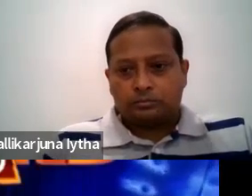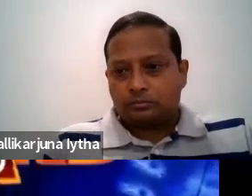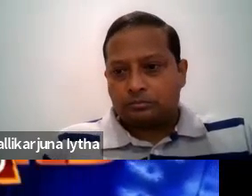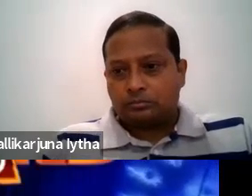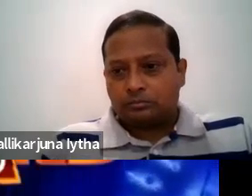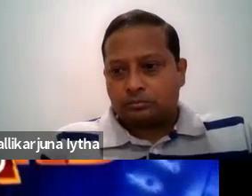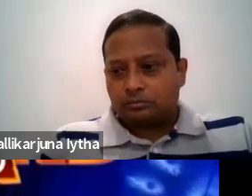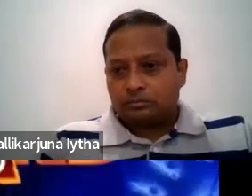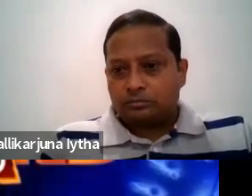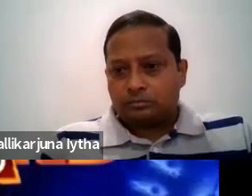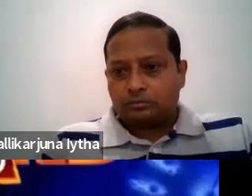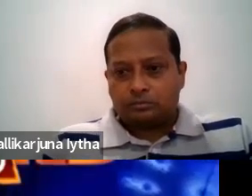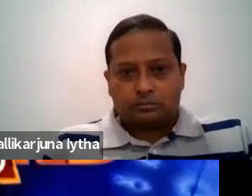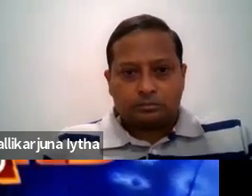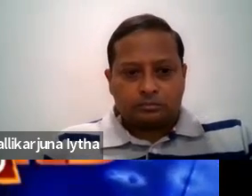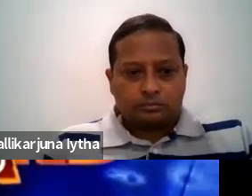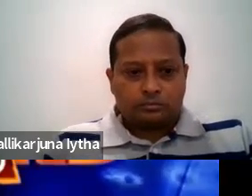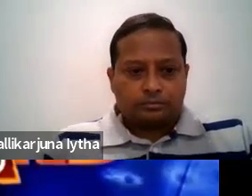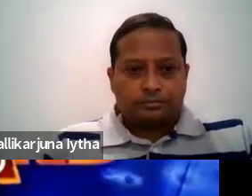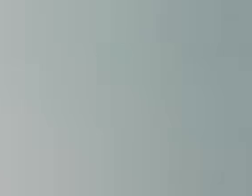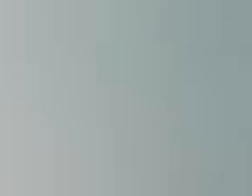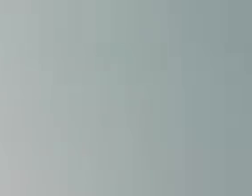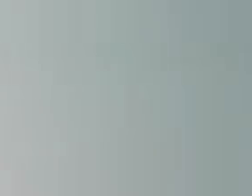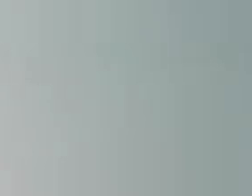रही है, अब समाज को उसके आगे ले जाना पड़ेगा।